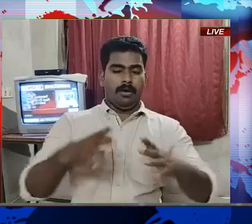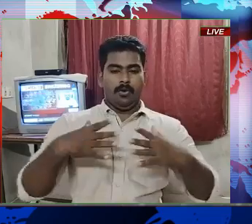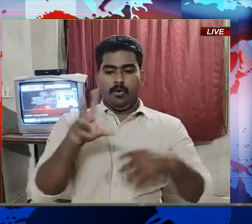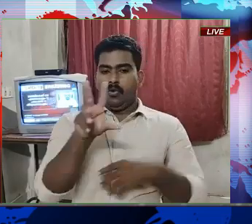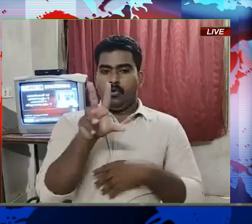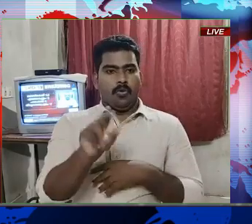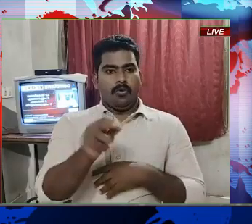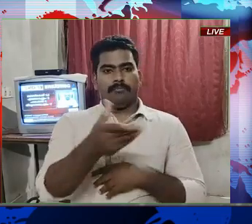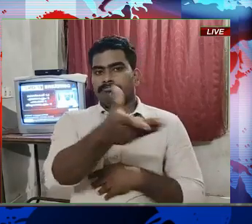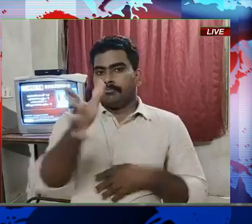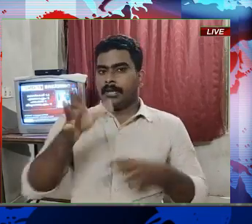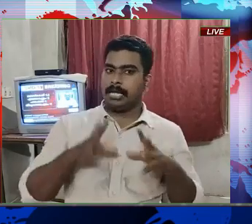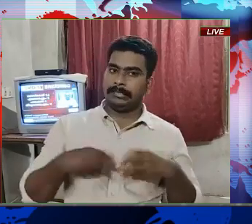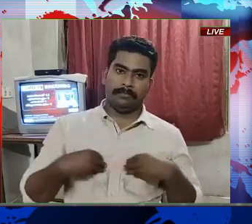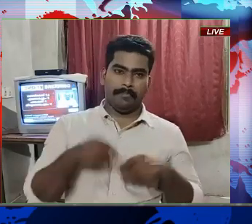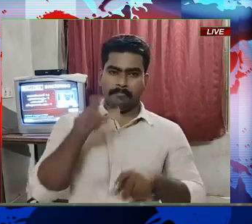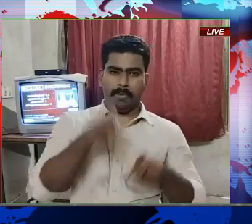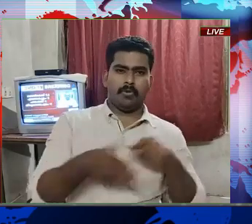അസഹിഷ്ണുതയോടെയുള്ള